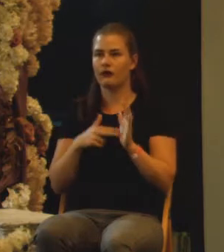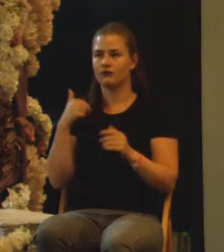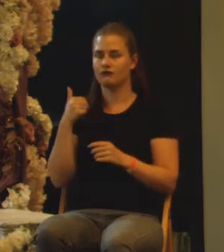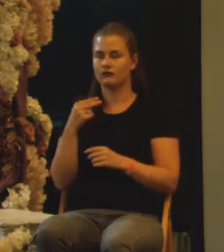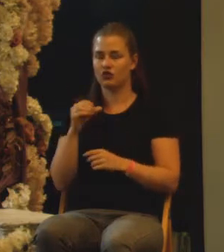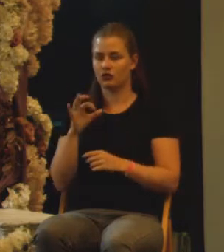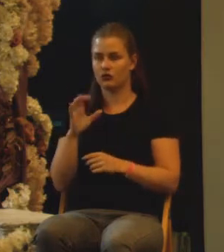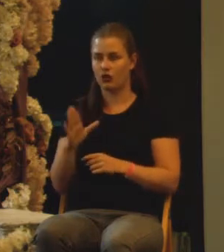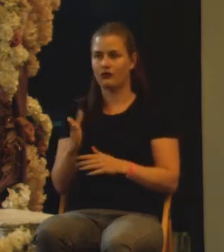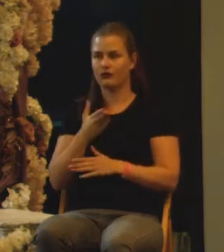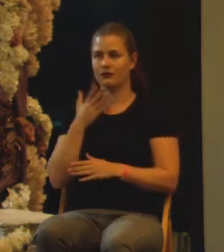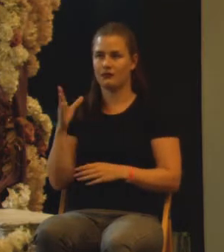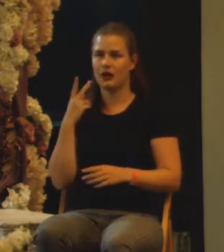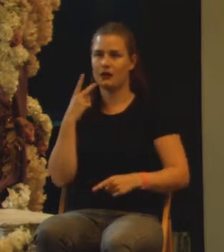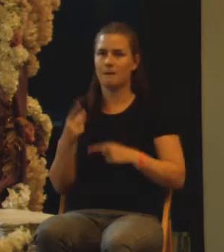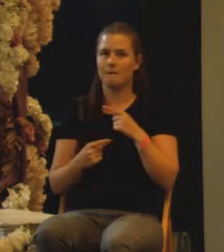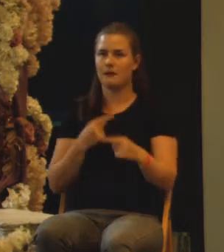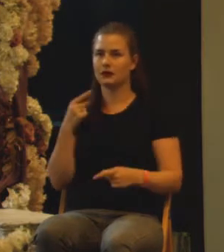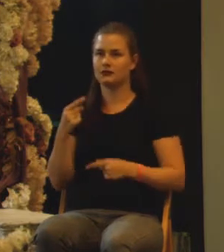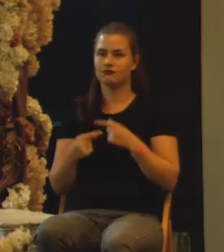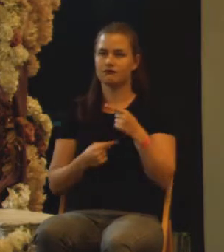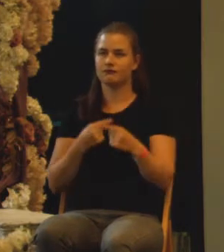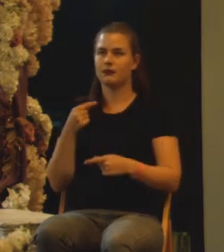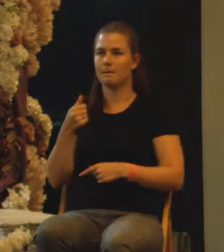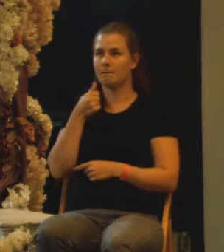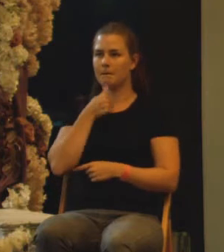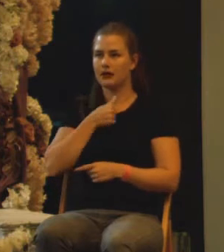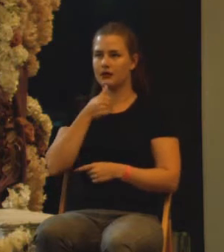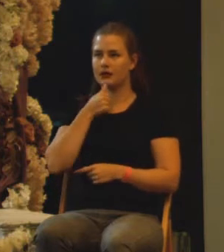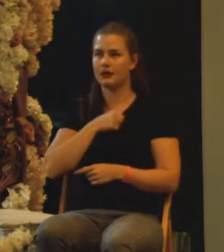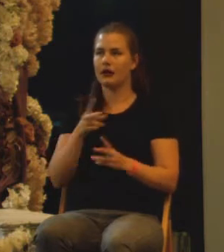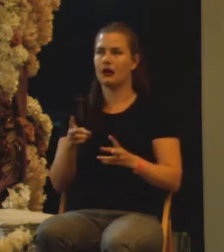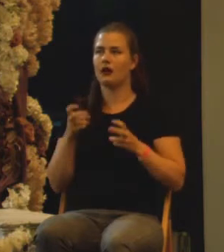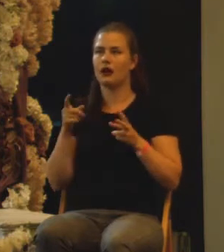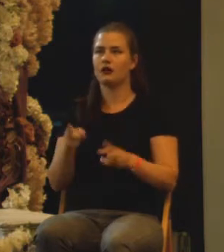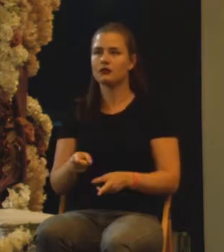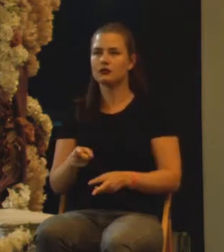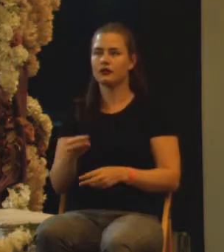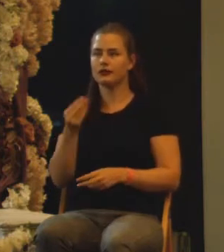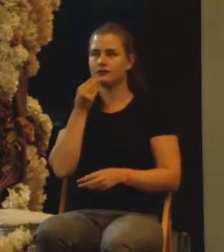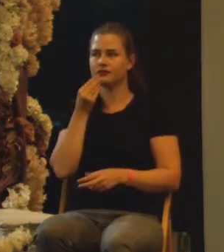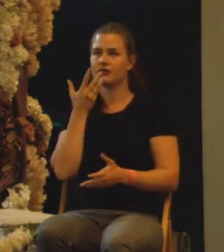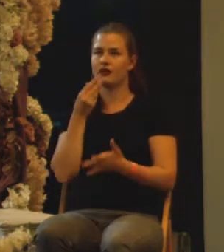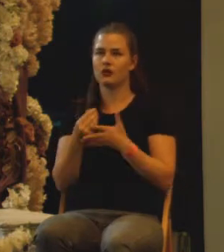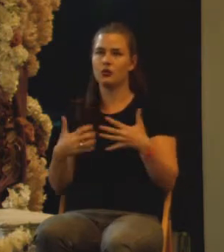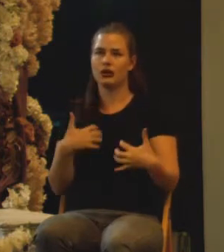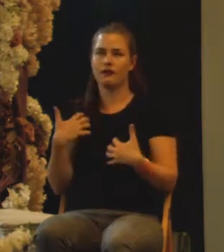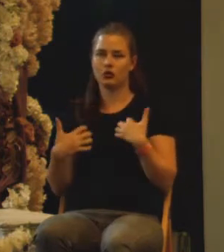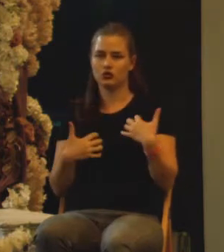общем, мы все время пытаемся как-то закусить свою